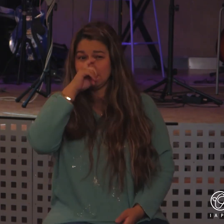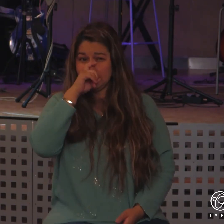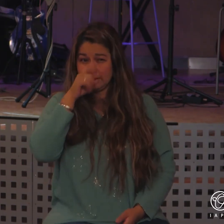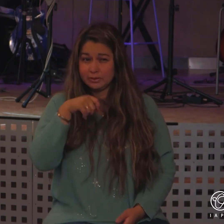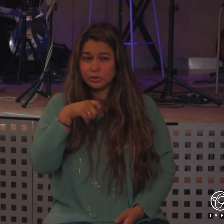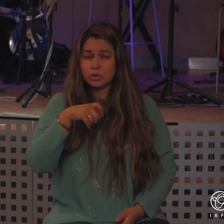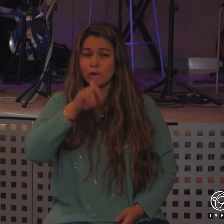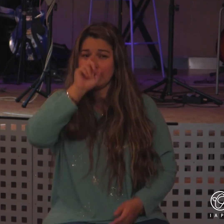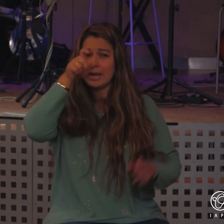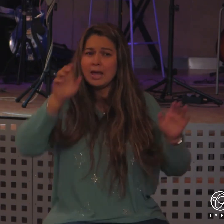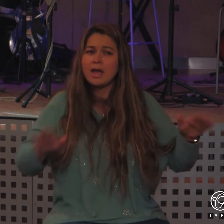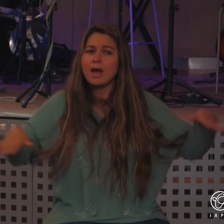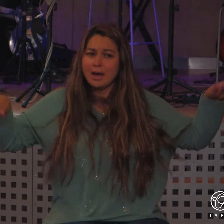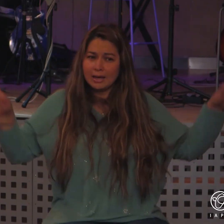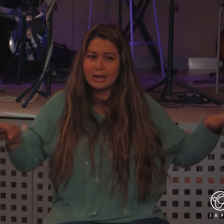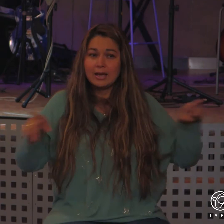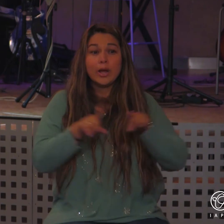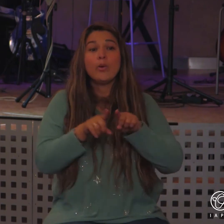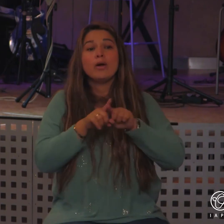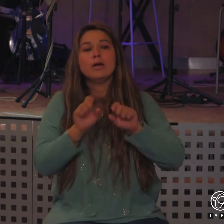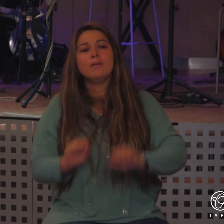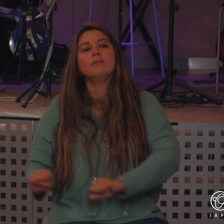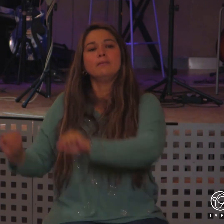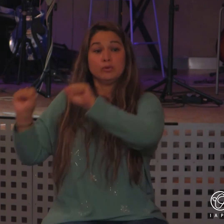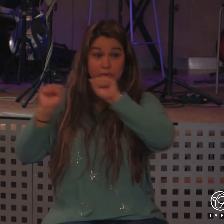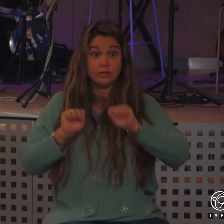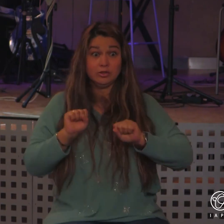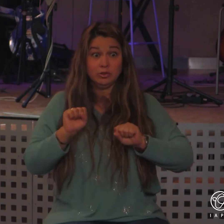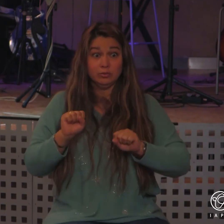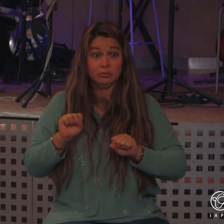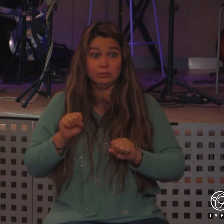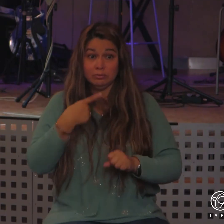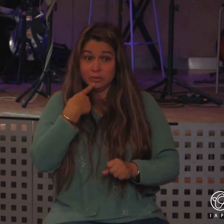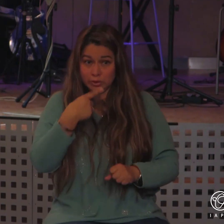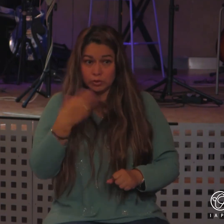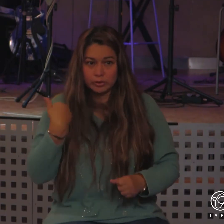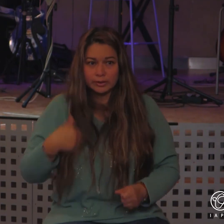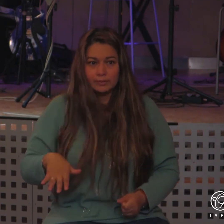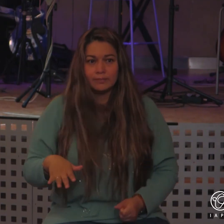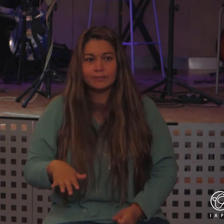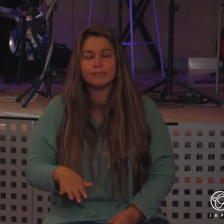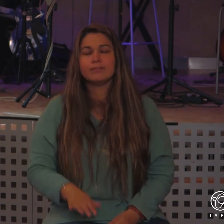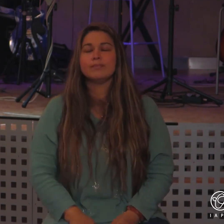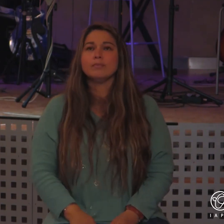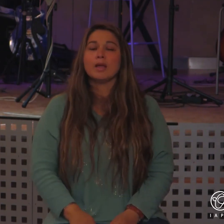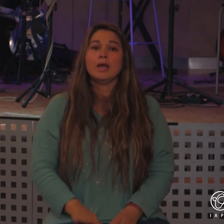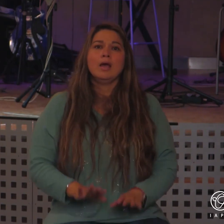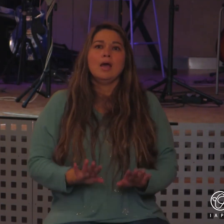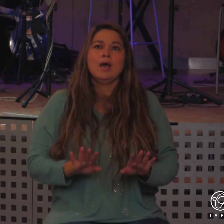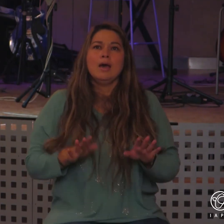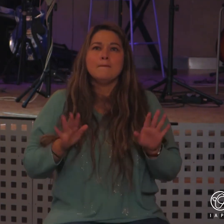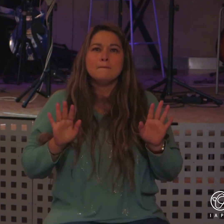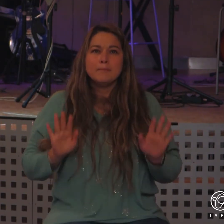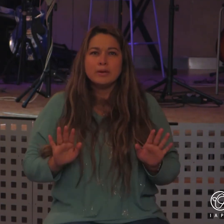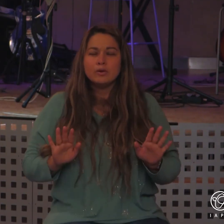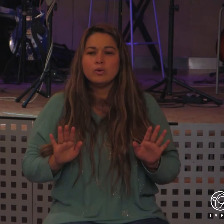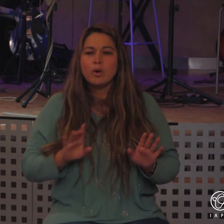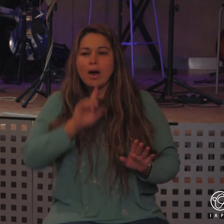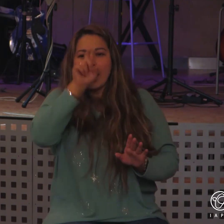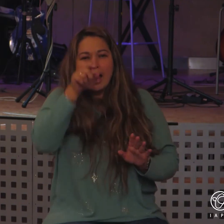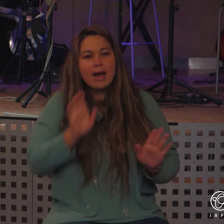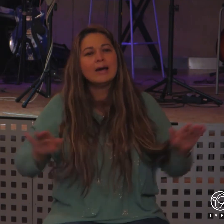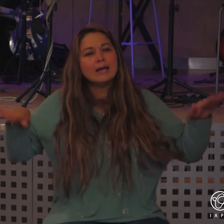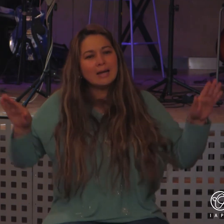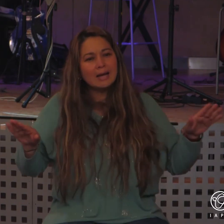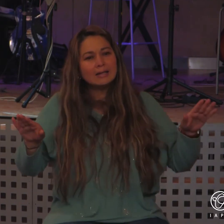e intervienen, pero intervienen, y no es que Dios lo haga de esa manera, Dios es todopoderoso en todo